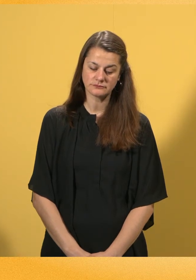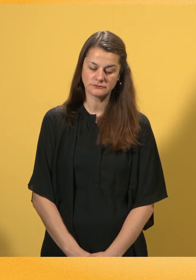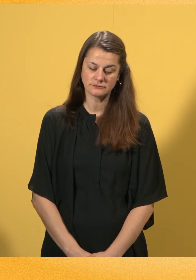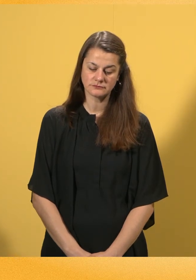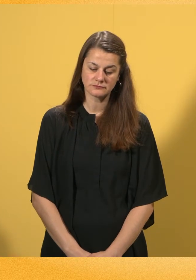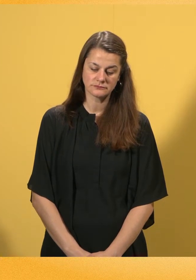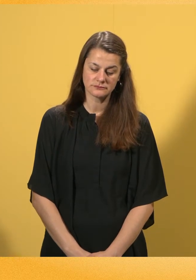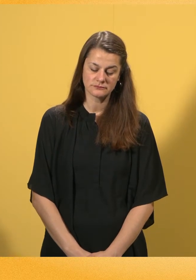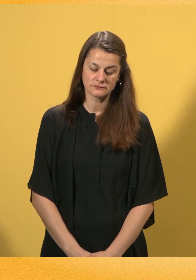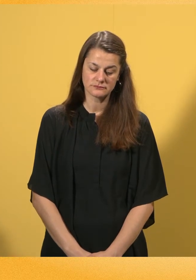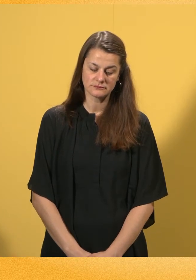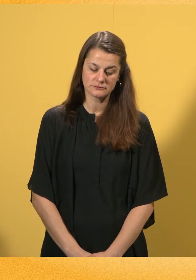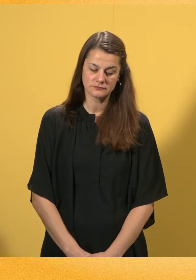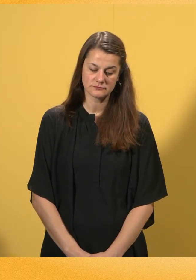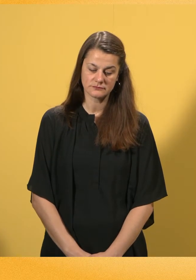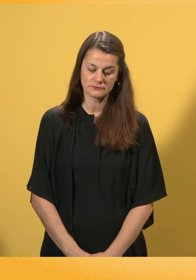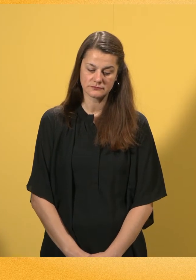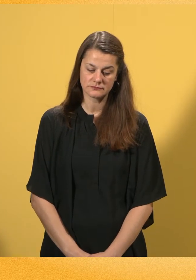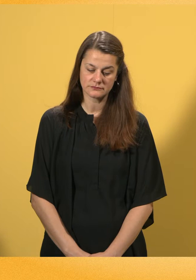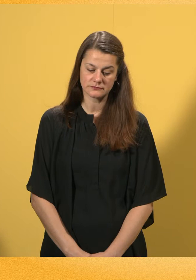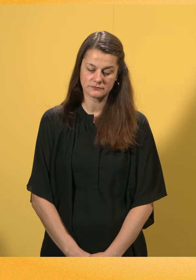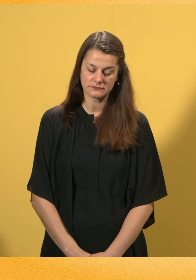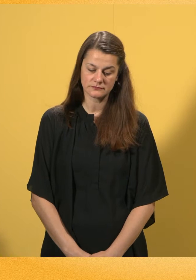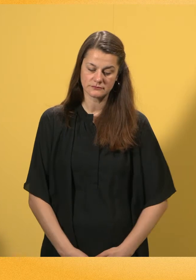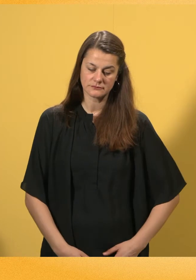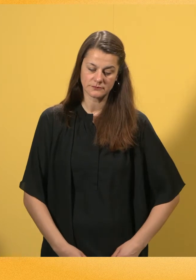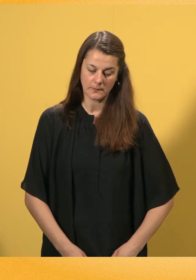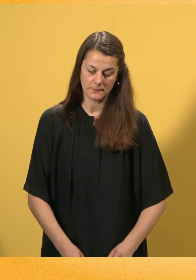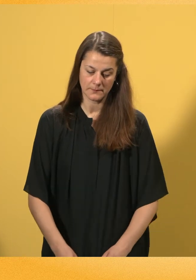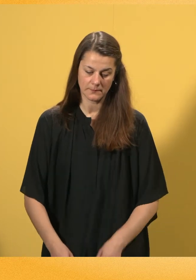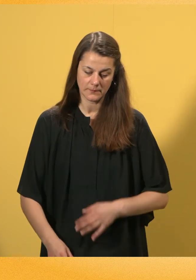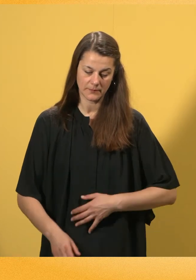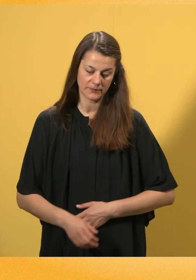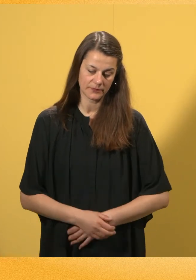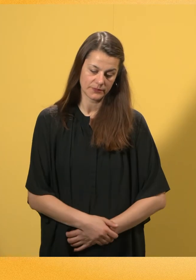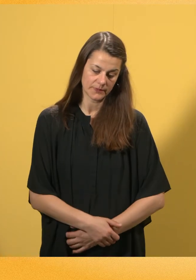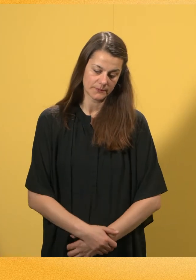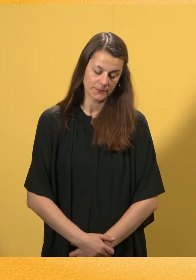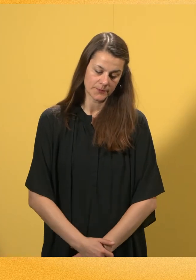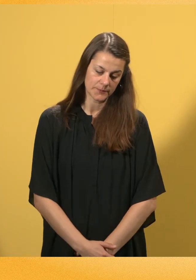Thank you.